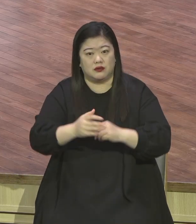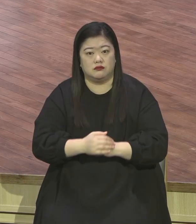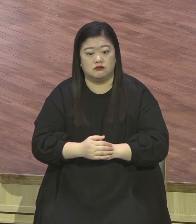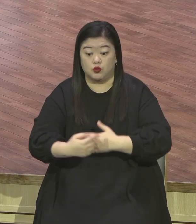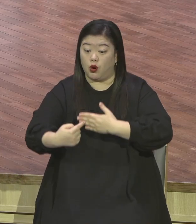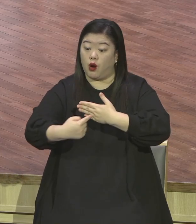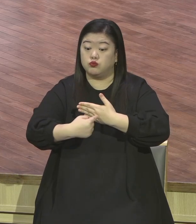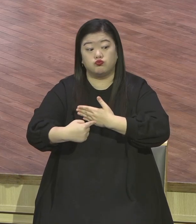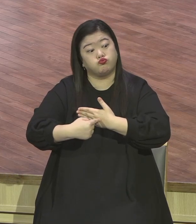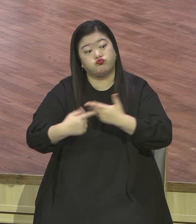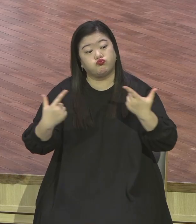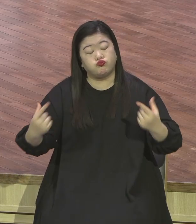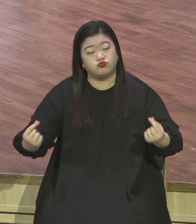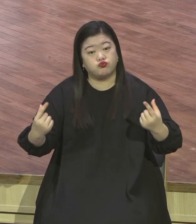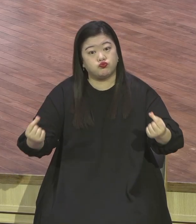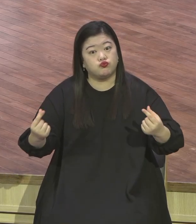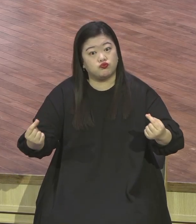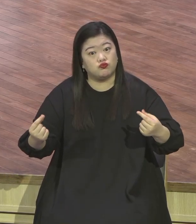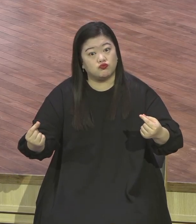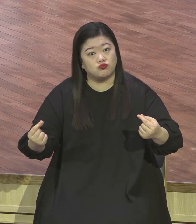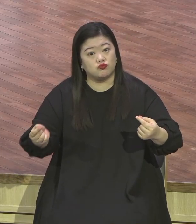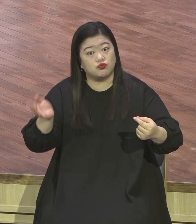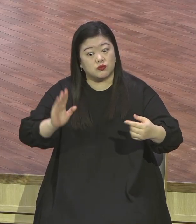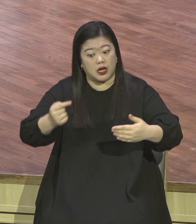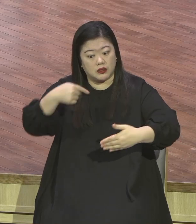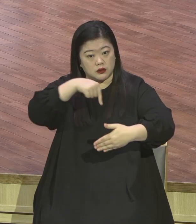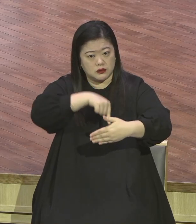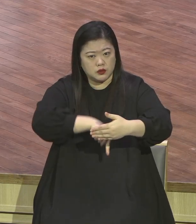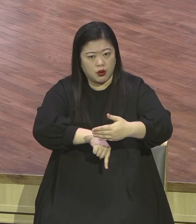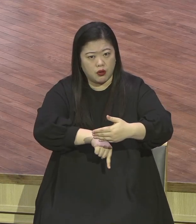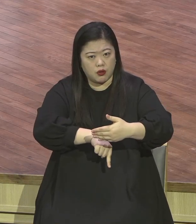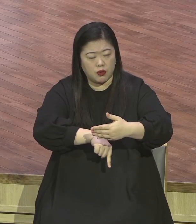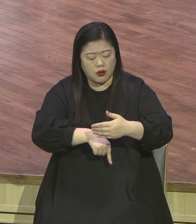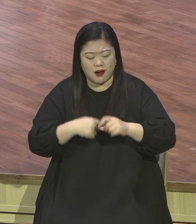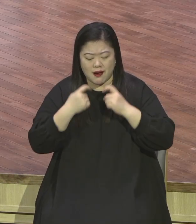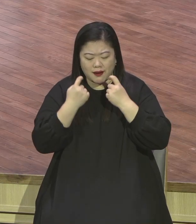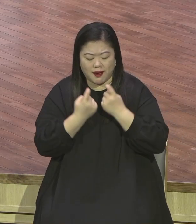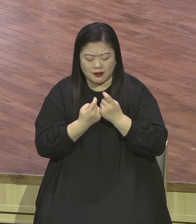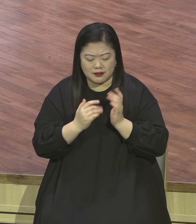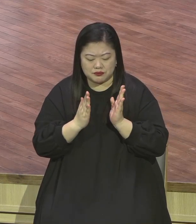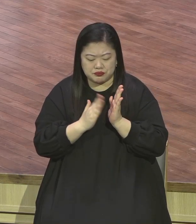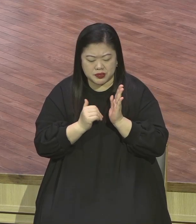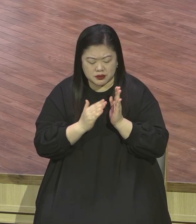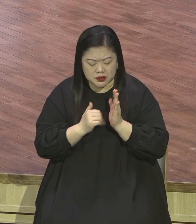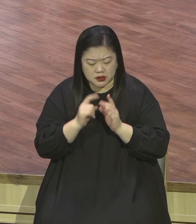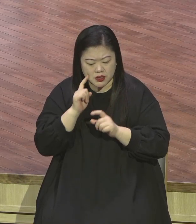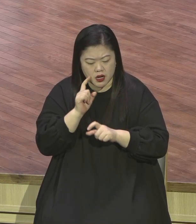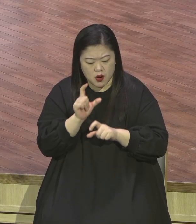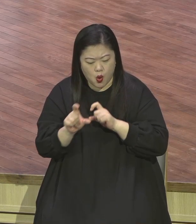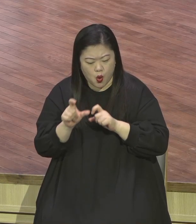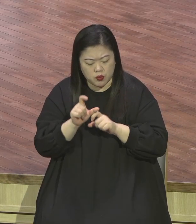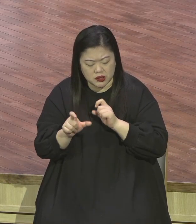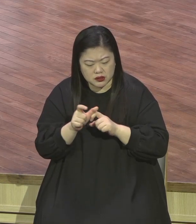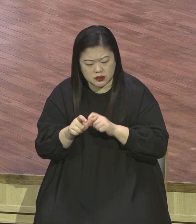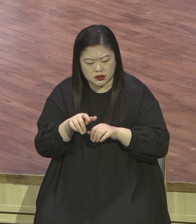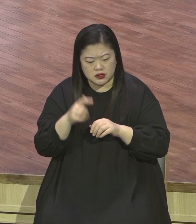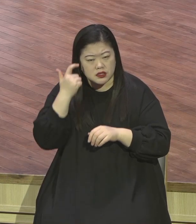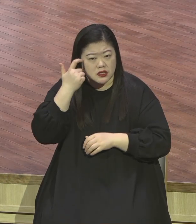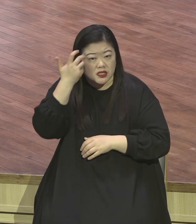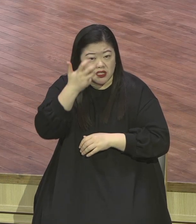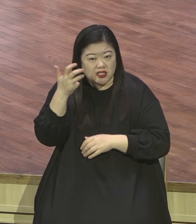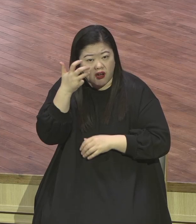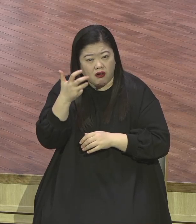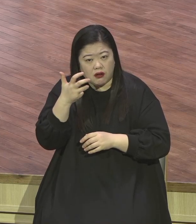보입니다 근데 그 내면에는요 남에게 말 못할 고민이 많아요 말 못할 아픔이 있고 말 못할